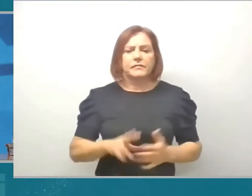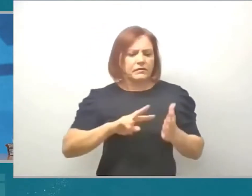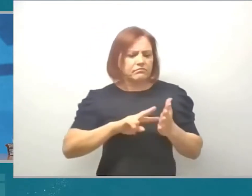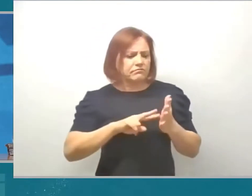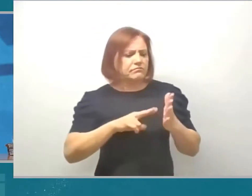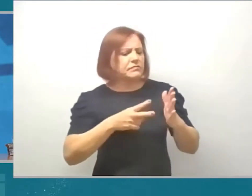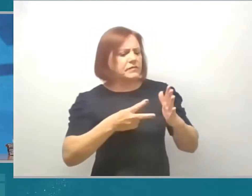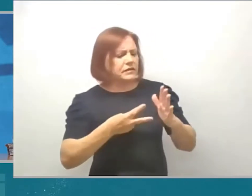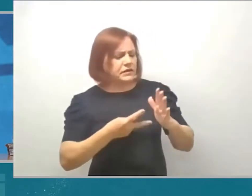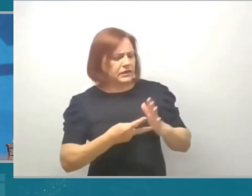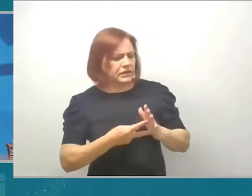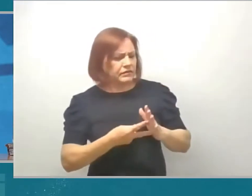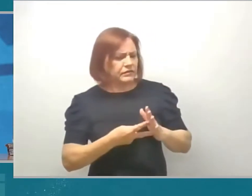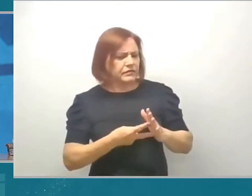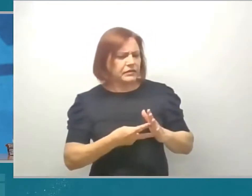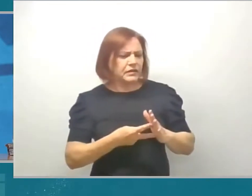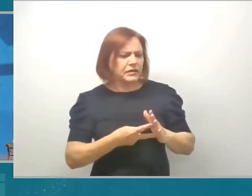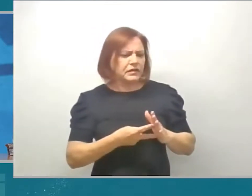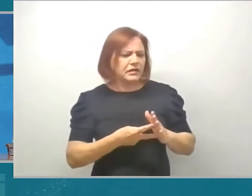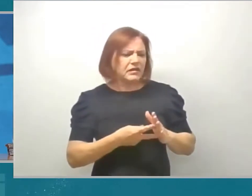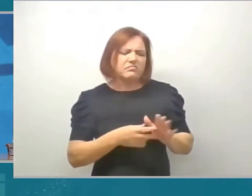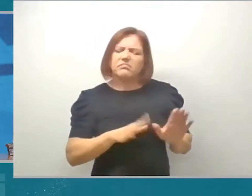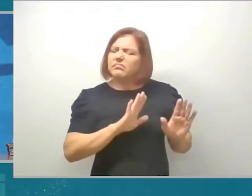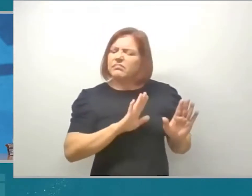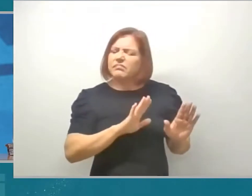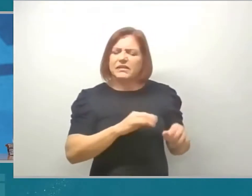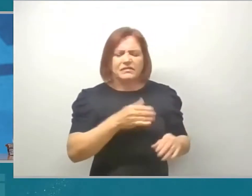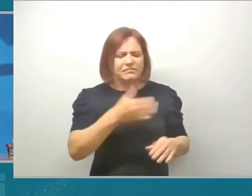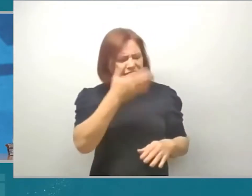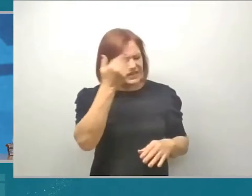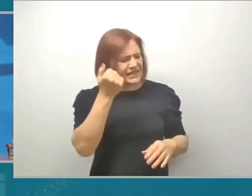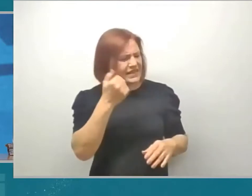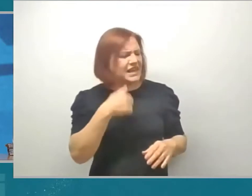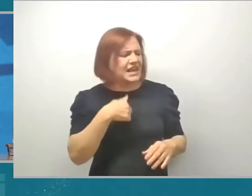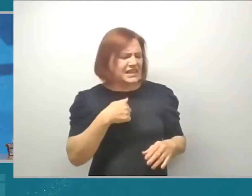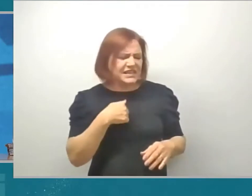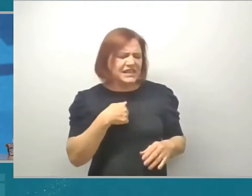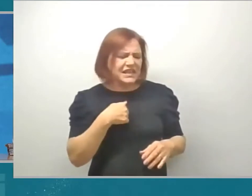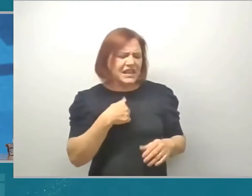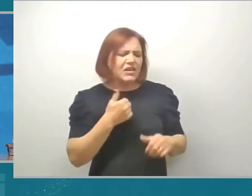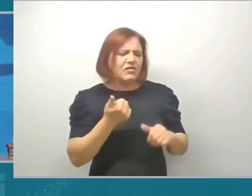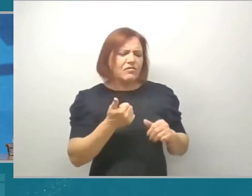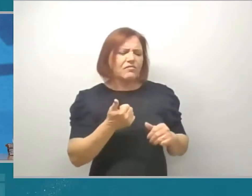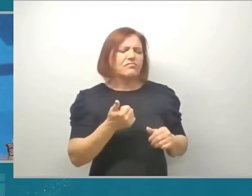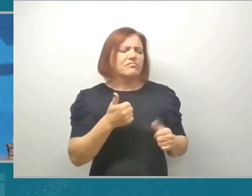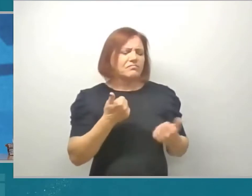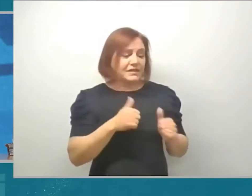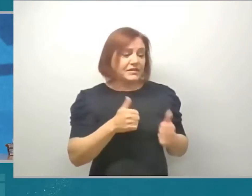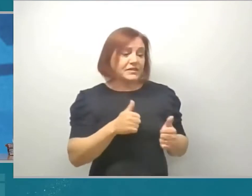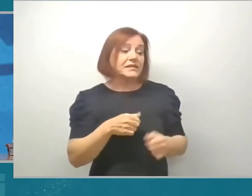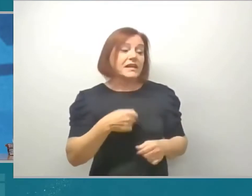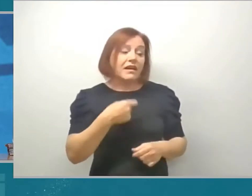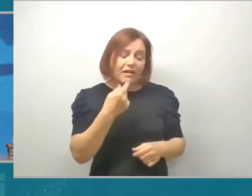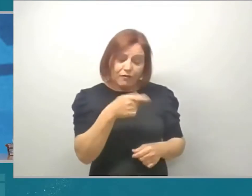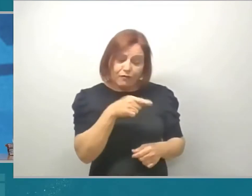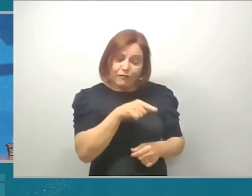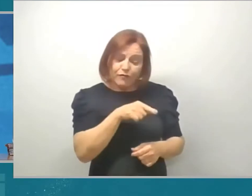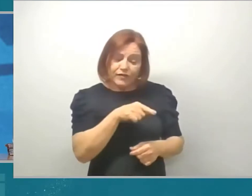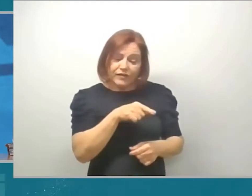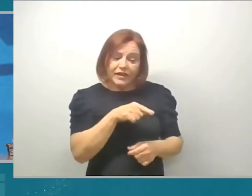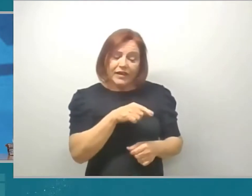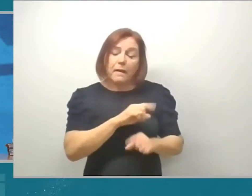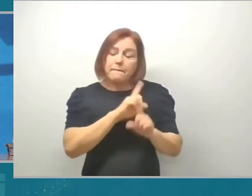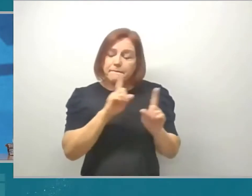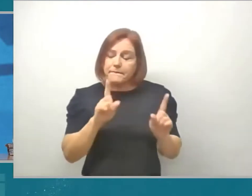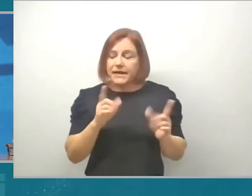vamos deixar isso de lado, porque eu vou te batizar ainda, mas agora não, agora eu preciso ser batizado, mas